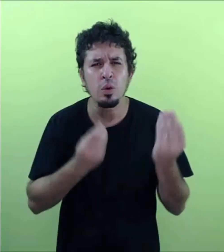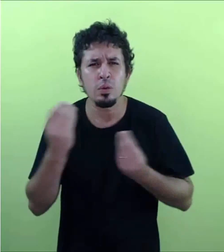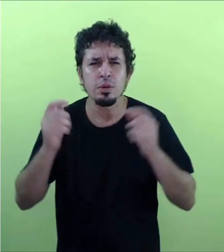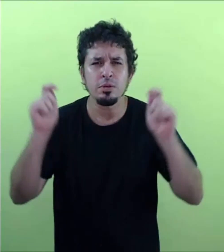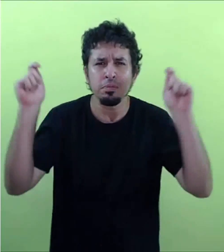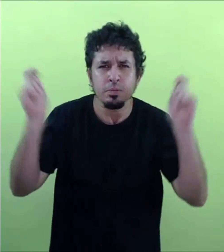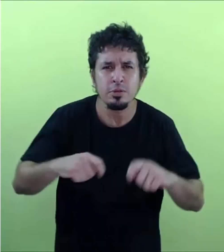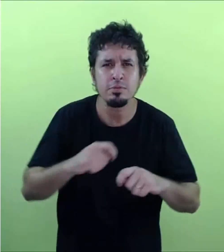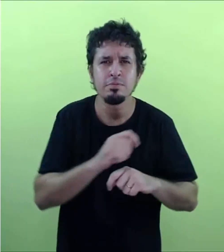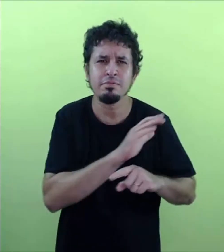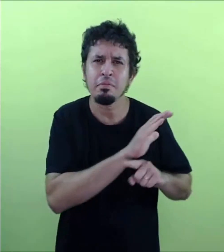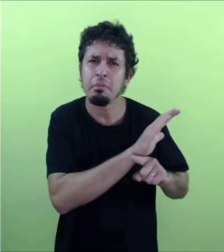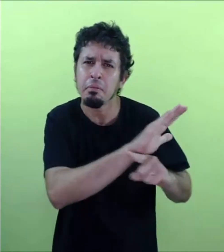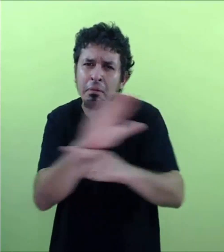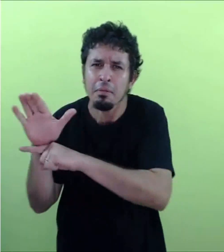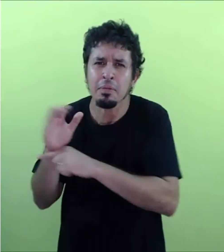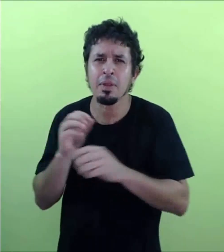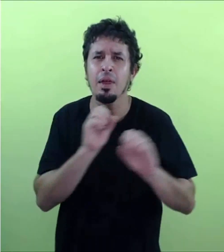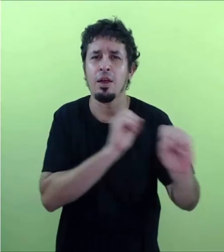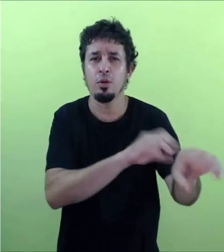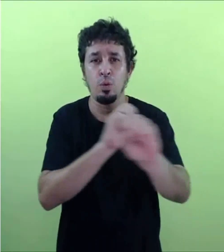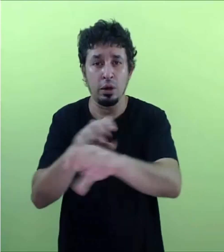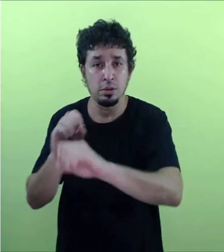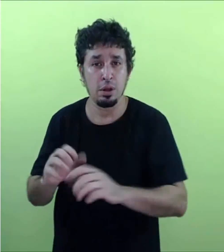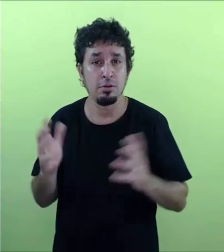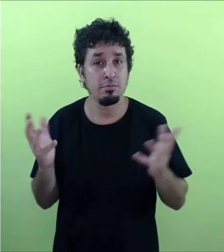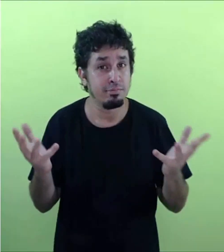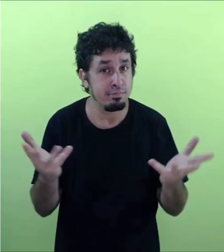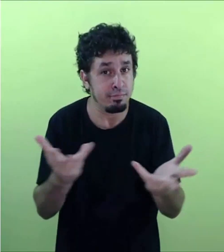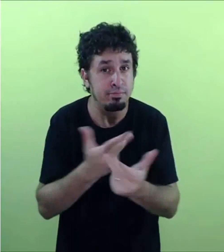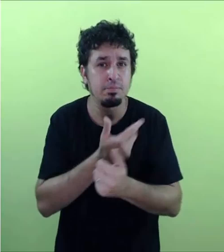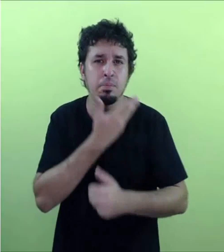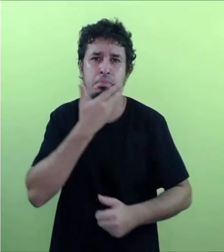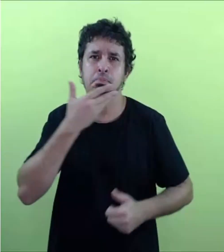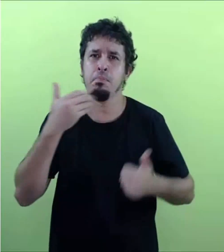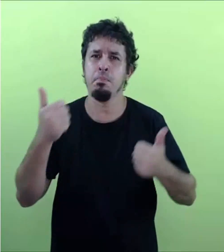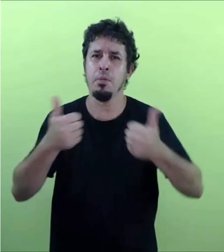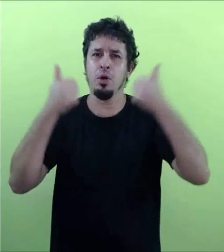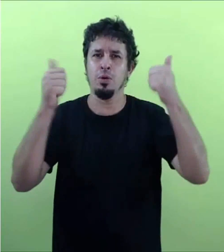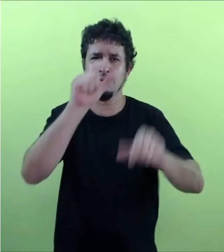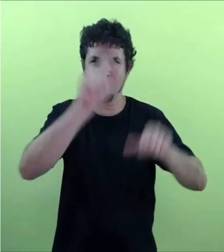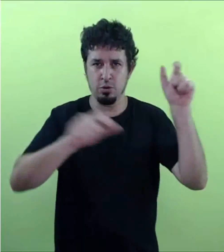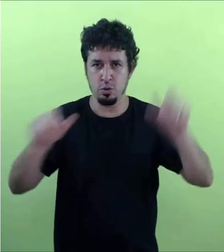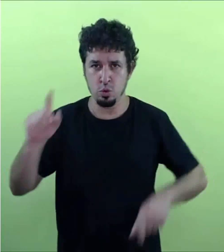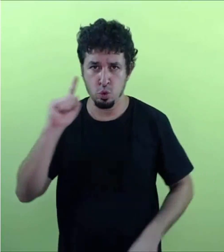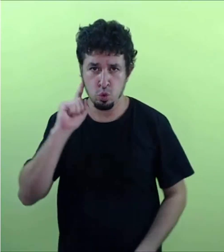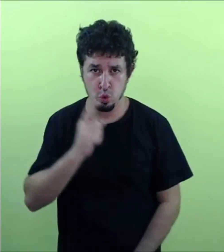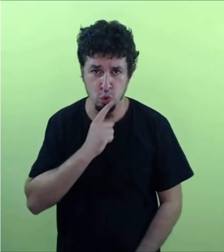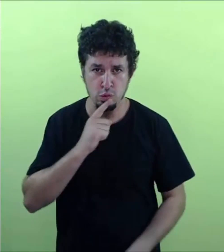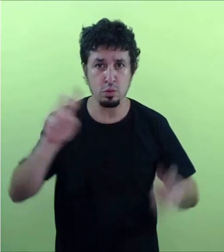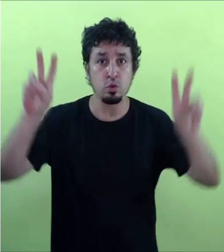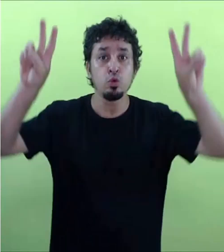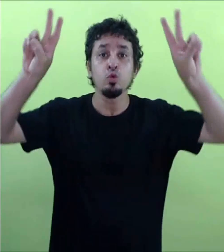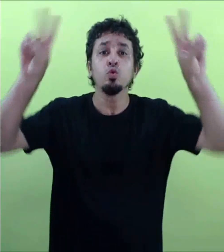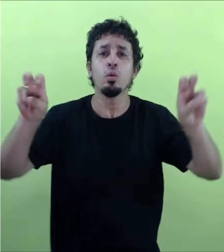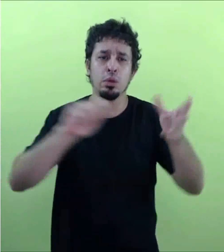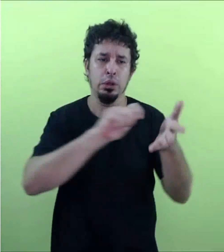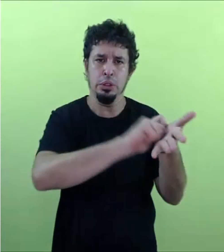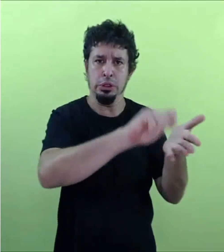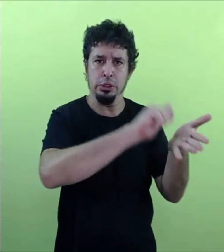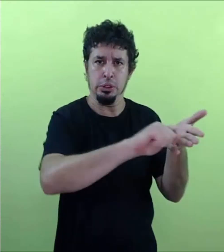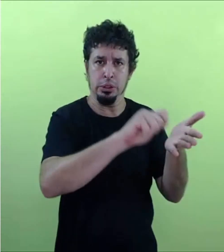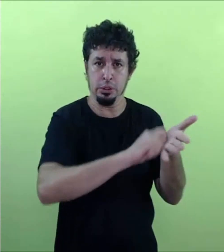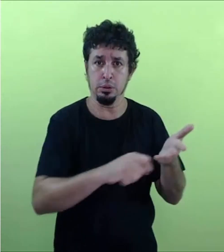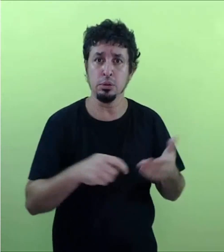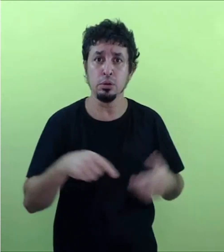da qualidade da educação das pessoas surdas no que envolve a questão da escrita, o projeto de pesquisa